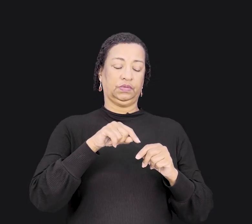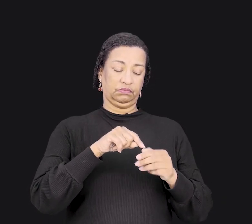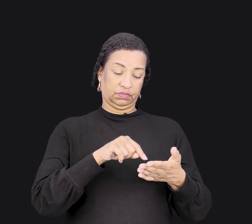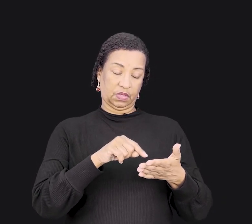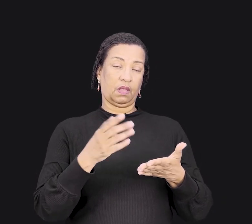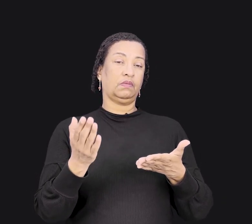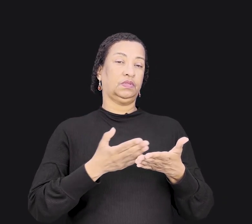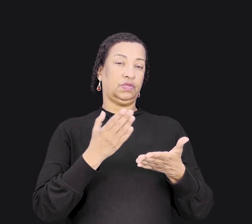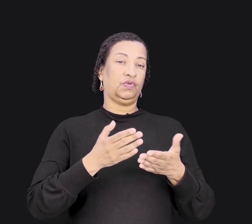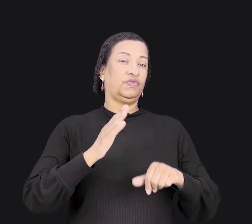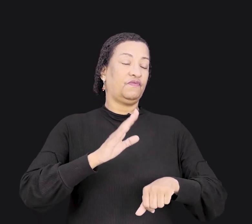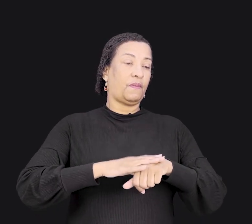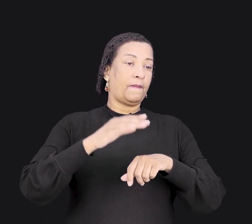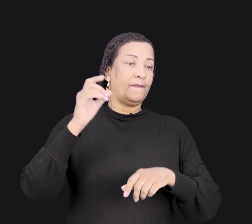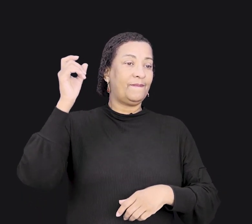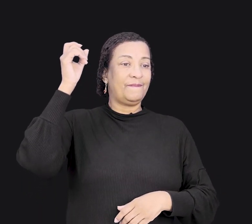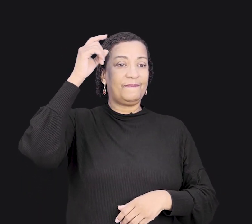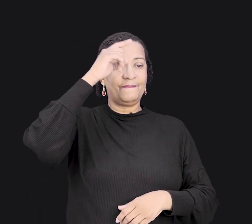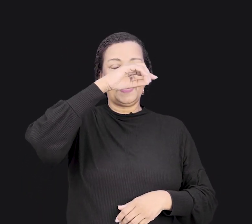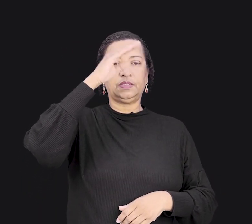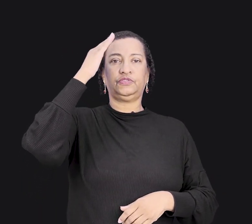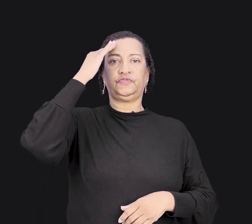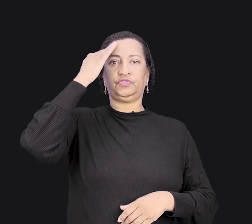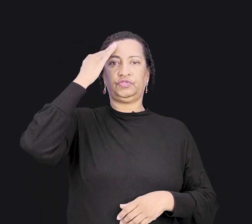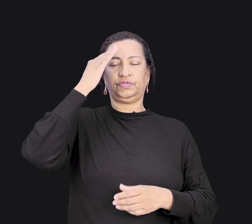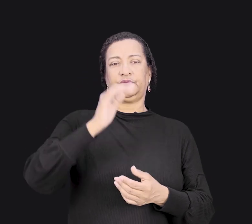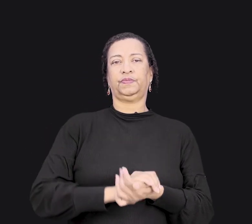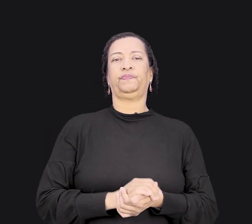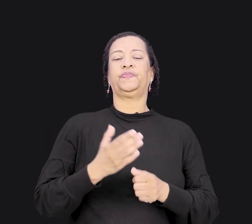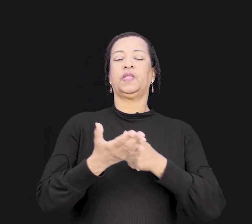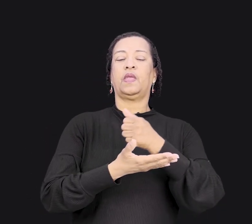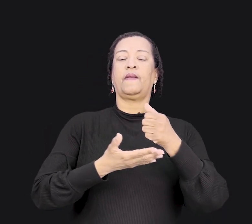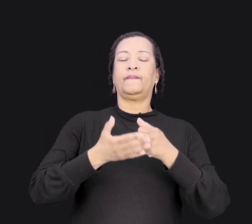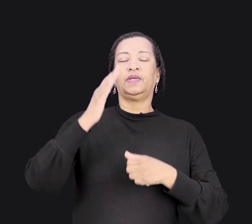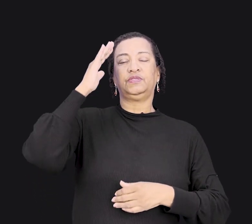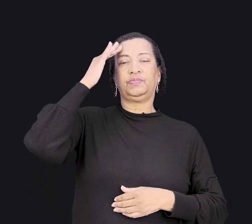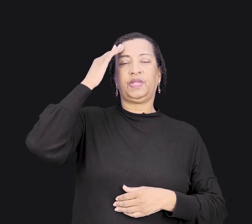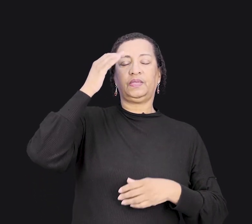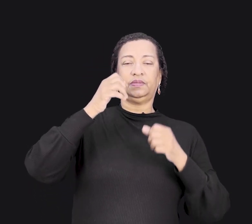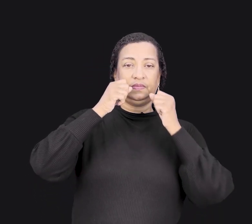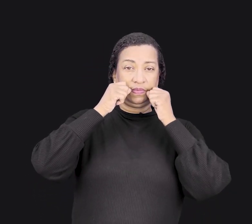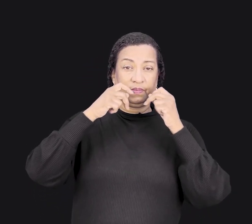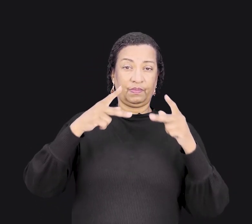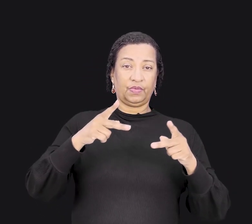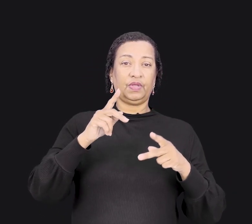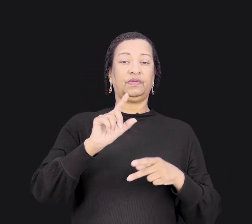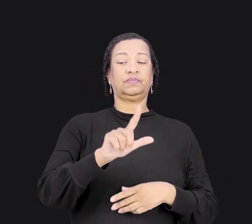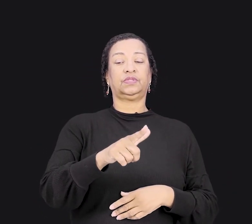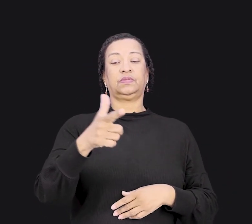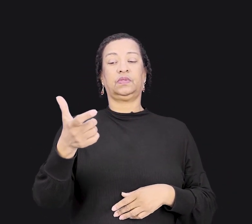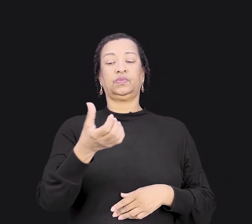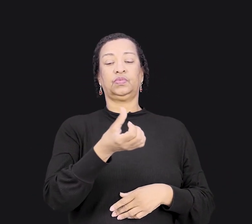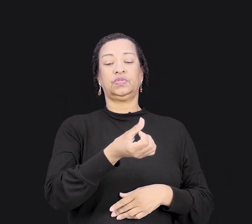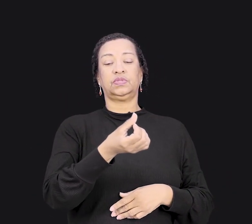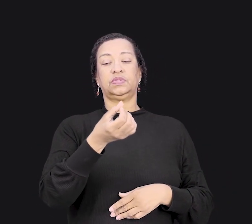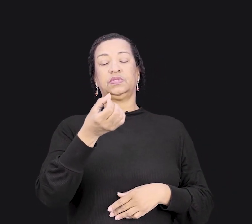mais difícil de ser entendido. O requisito básico para entender o Apocalipse está nos outros 65 livros da